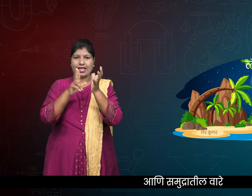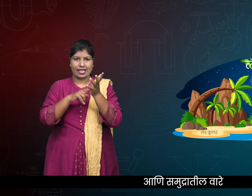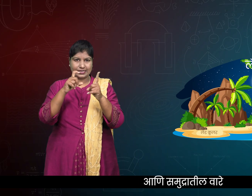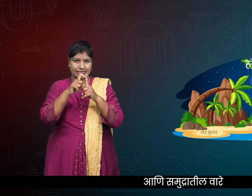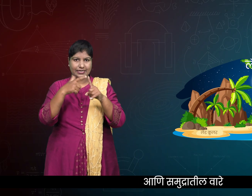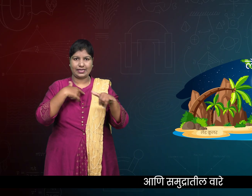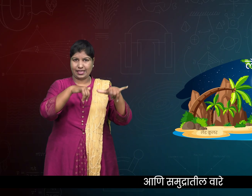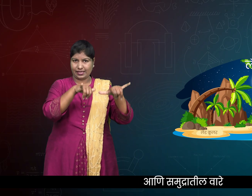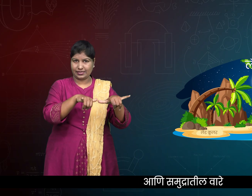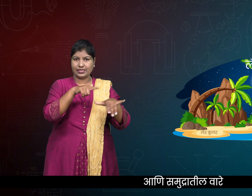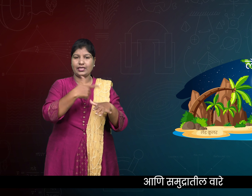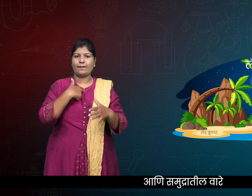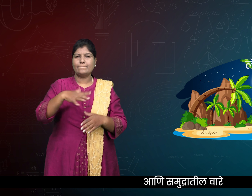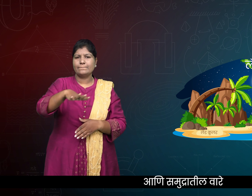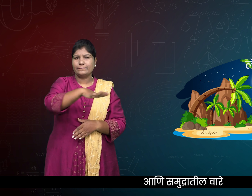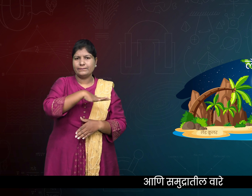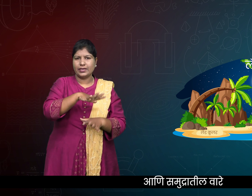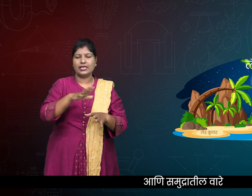आणि समुद्रातील वारे